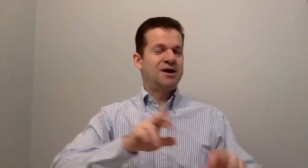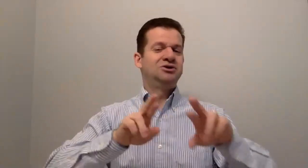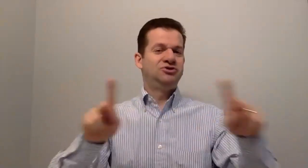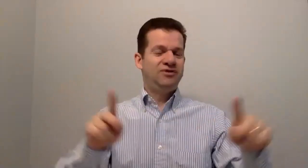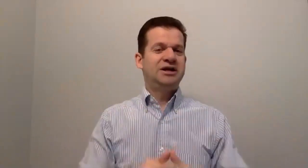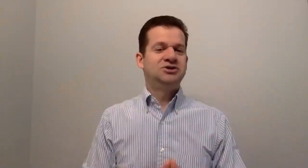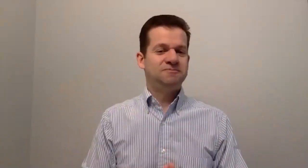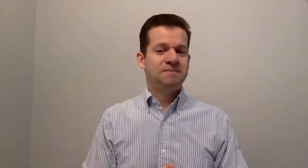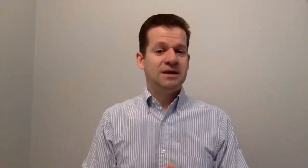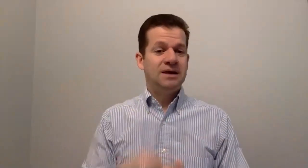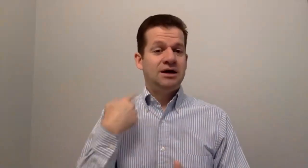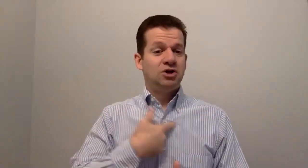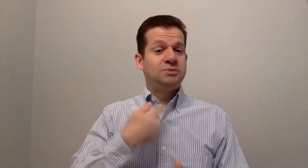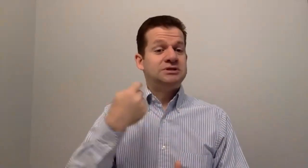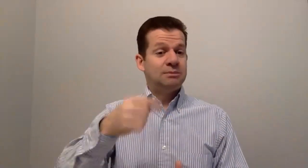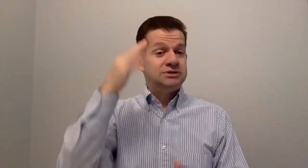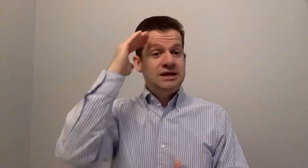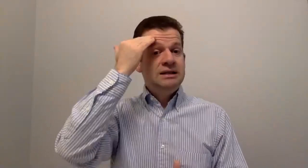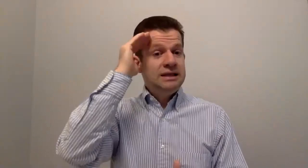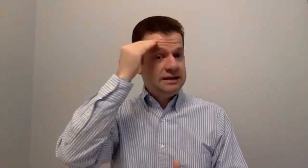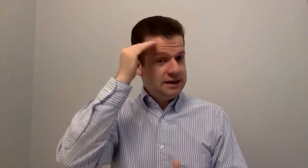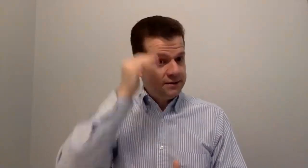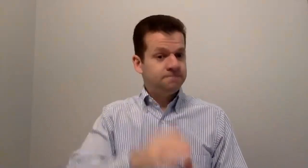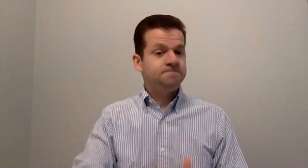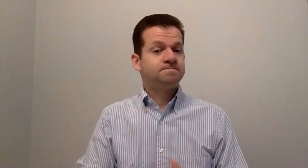amar diferente. Então, nós precisamos entender